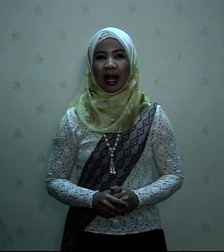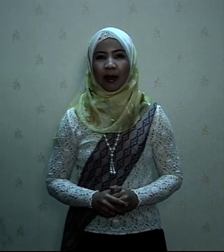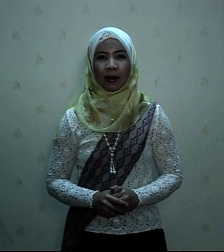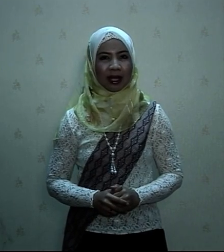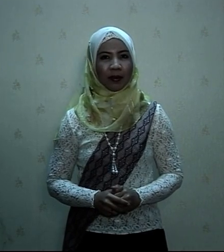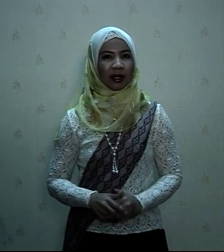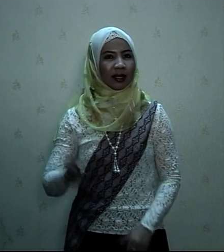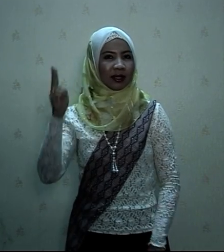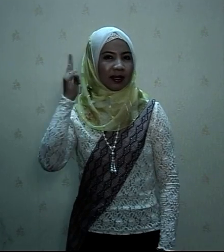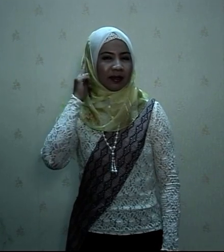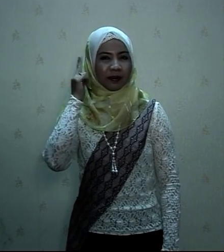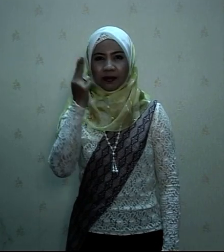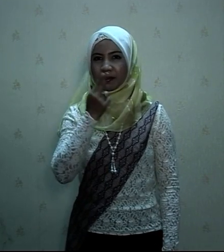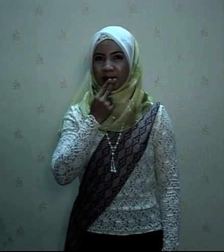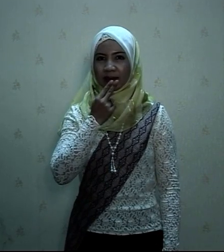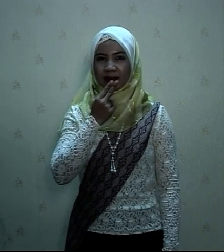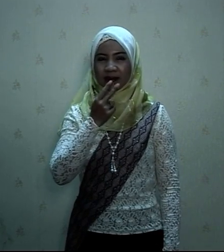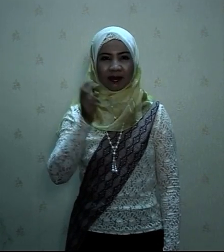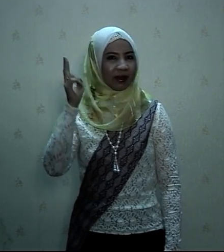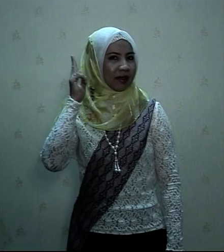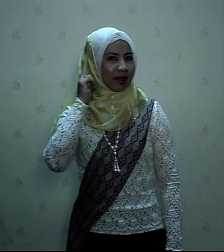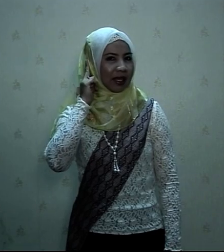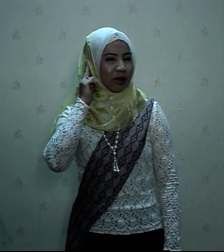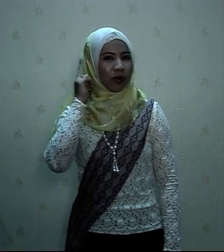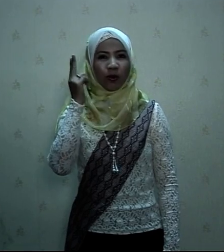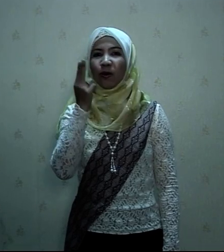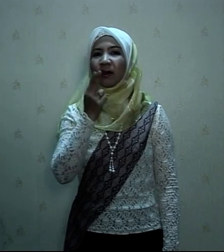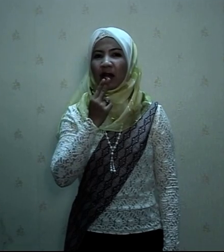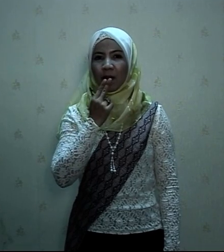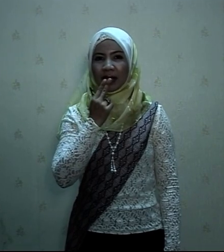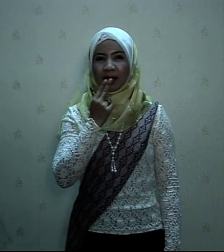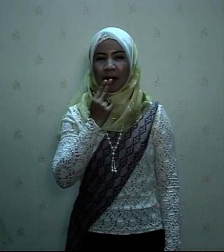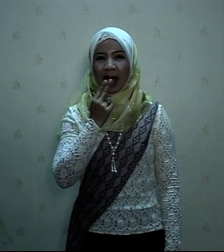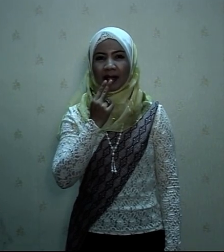ภาษามือก็คือแตะที่หูแล้วก็มาแตะที่ปาก